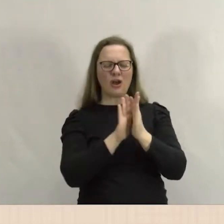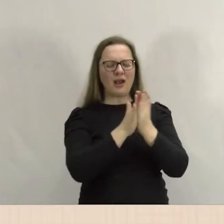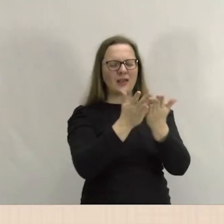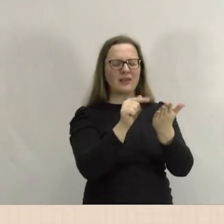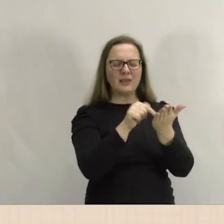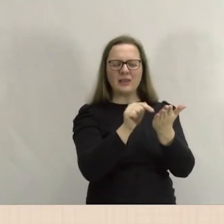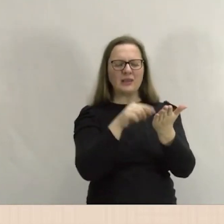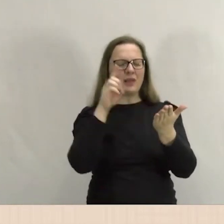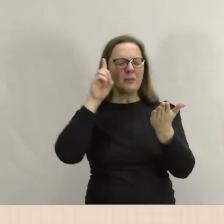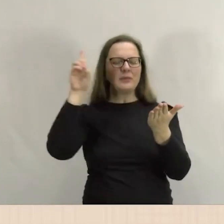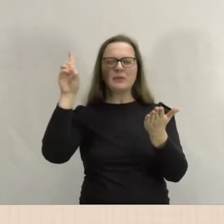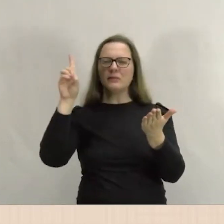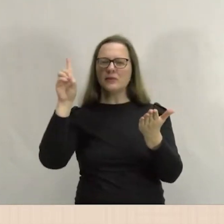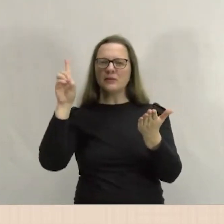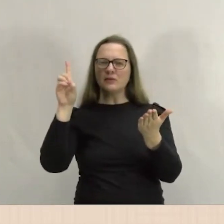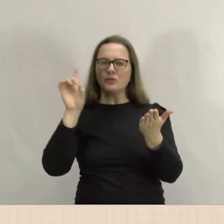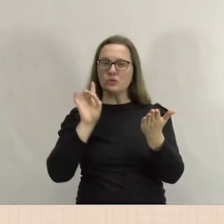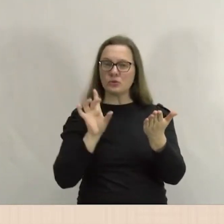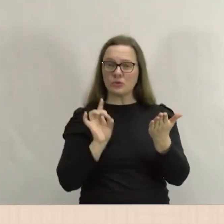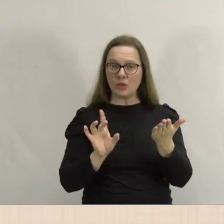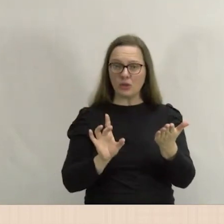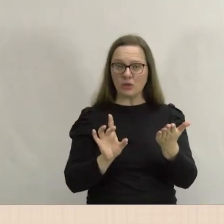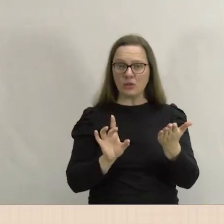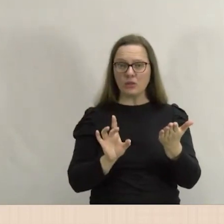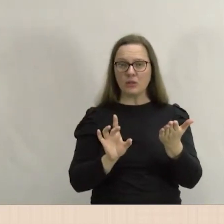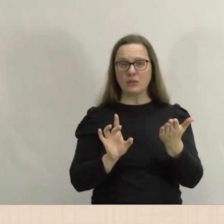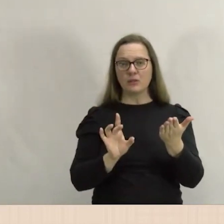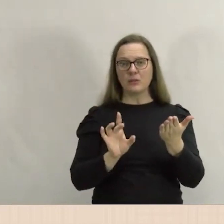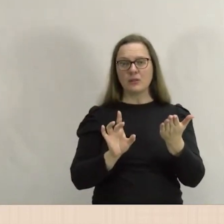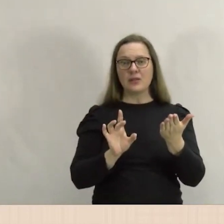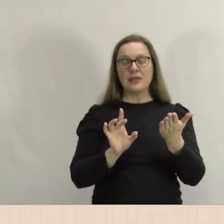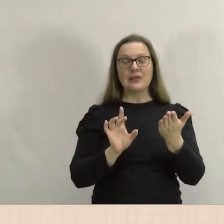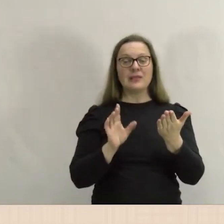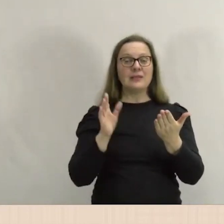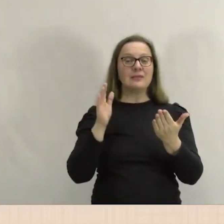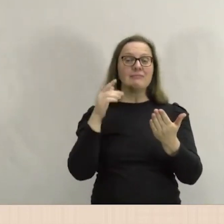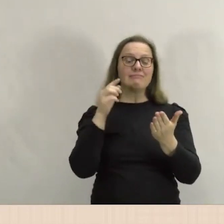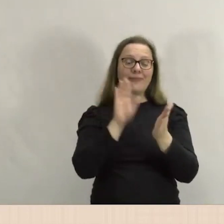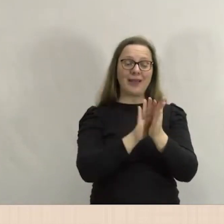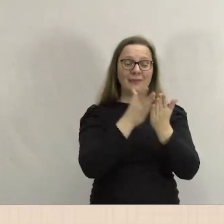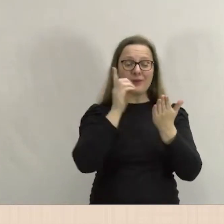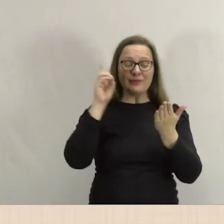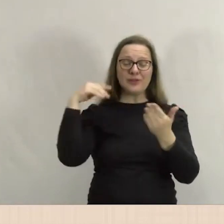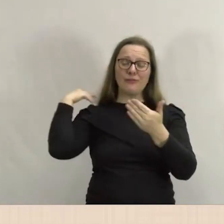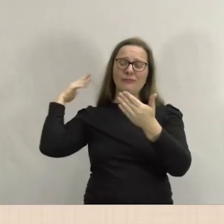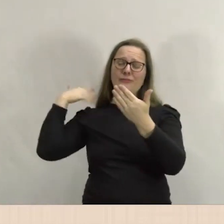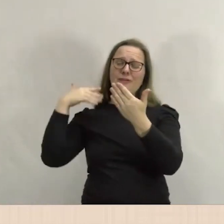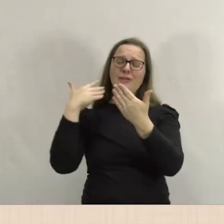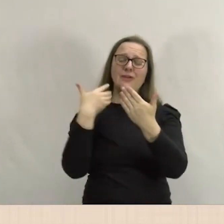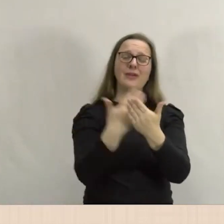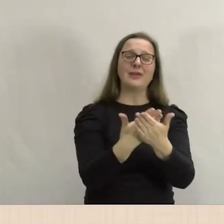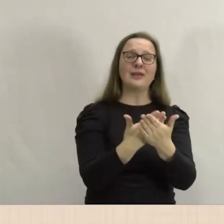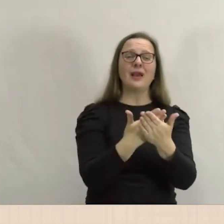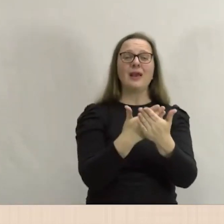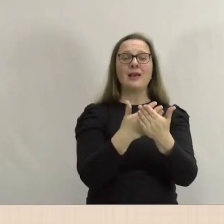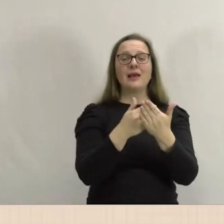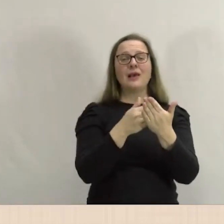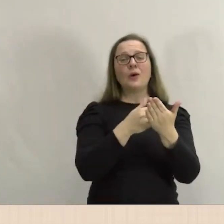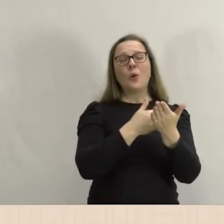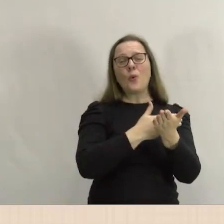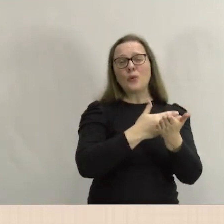Irmãos, a Bíblia está na mão dos homens desde o século XVI, quando foi inventada a imprensa,